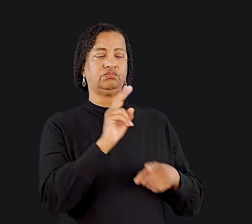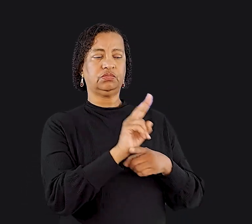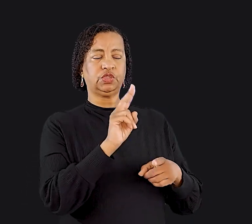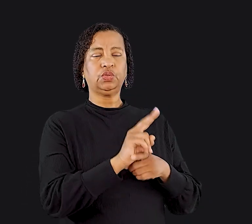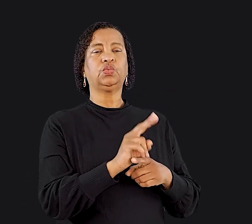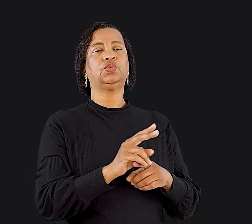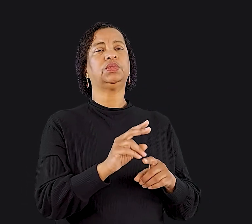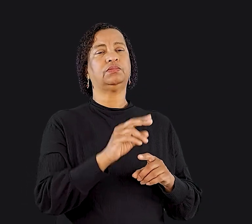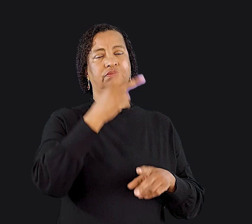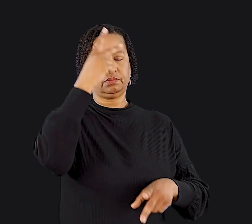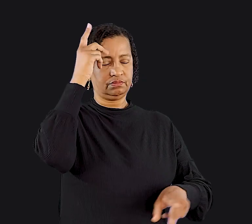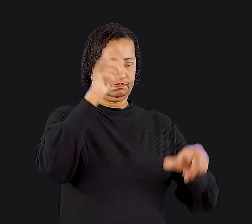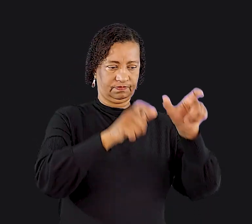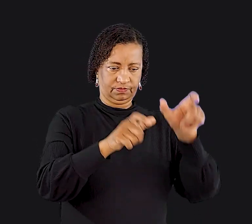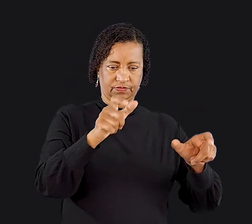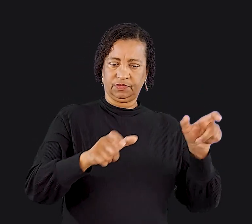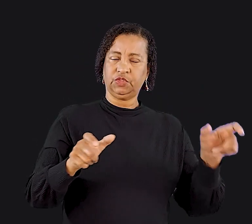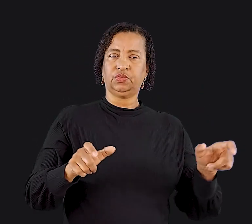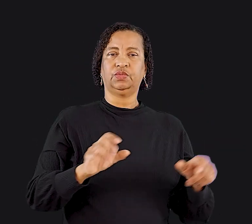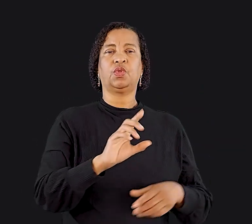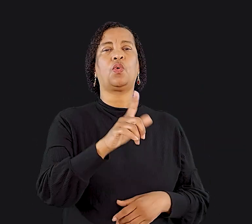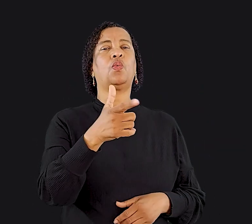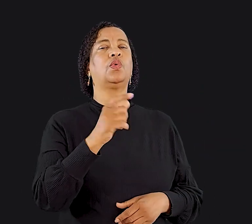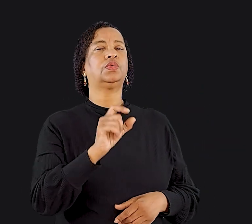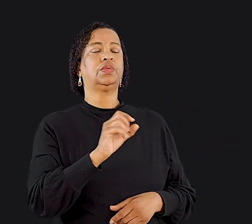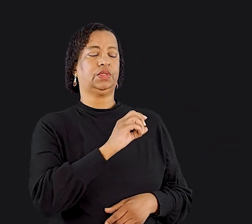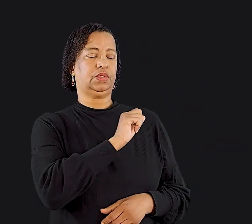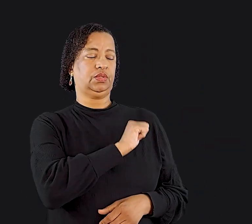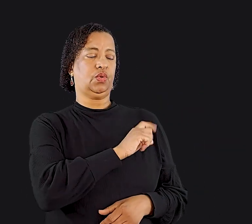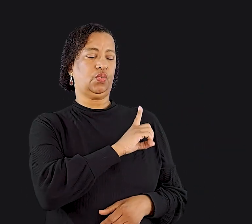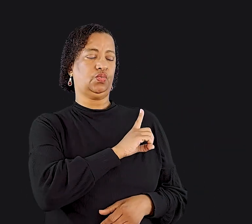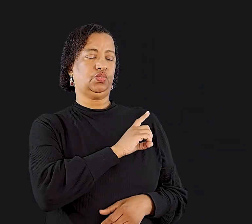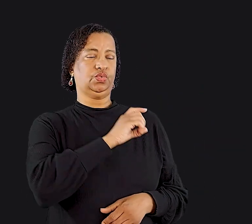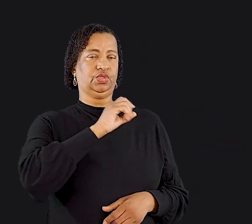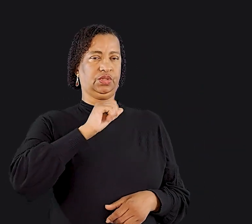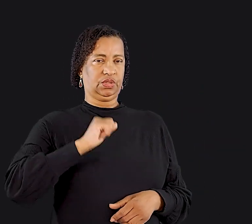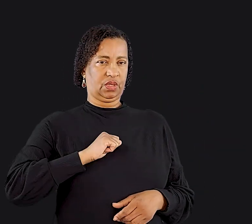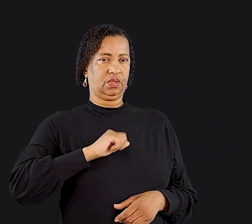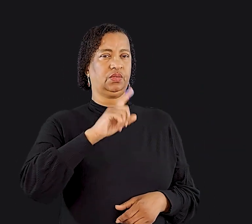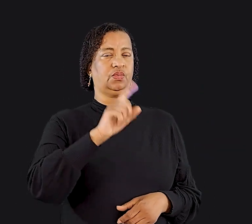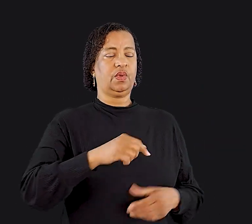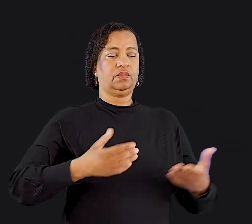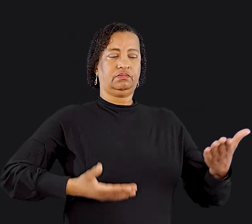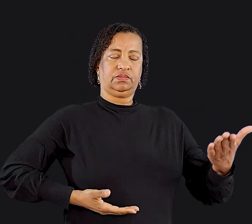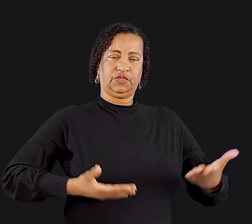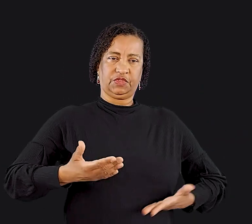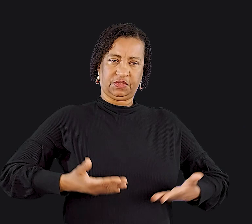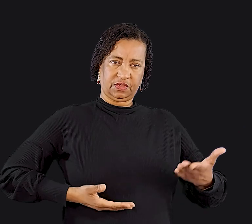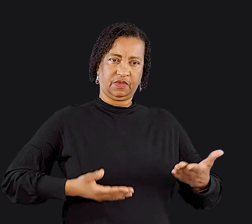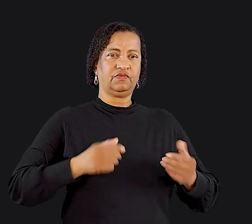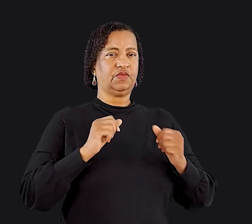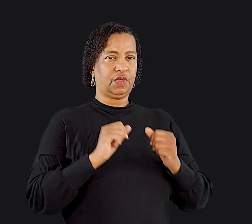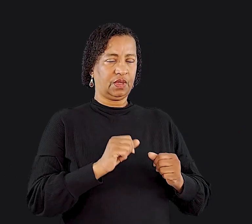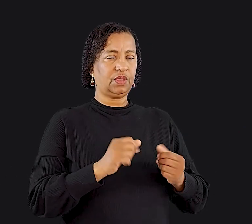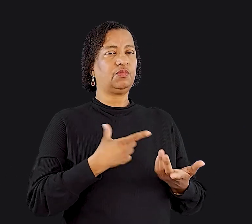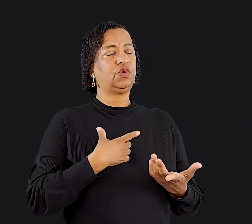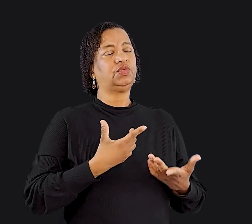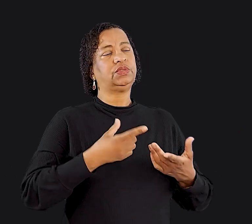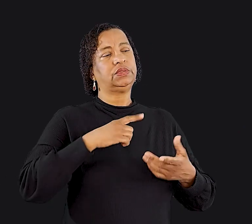pastores. Outro tipo de oficial é o diácono. O diácono é aquele que serve. Ele pode exercer